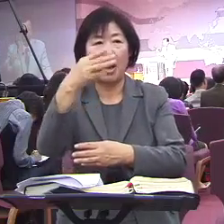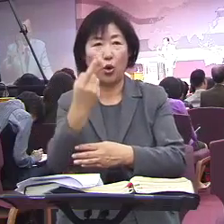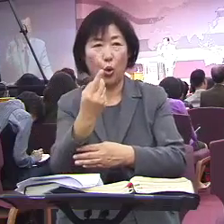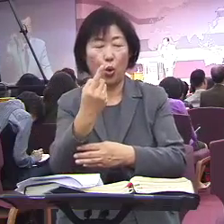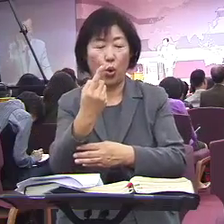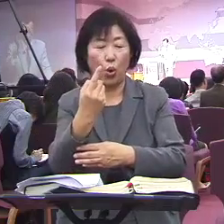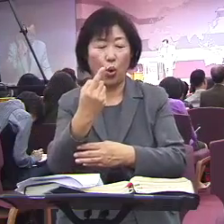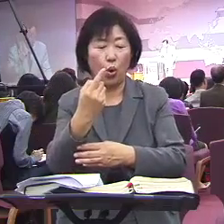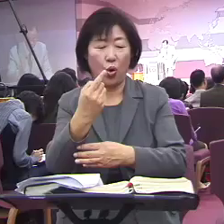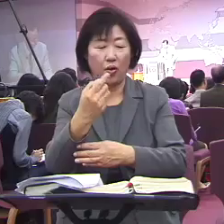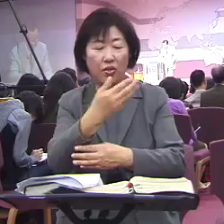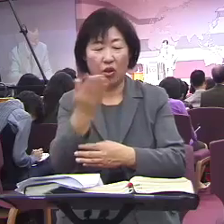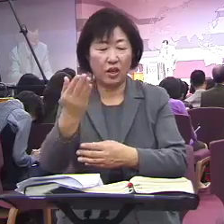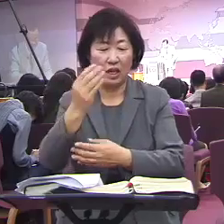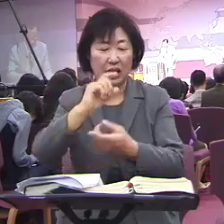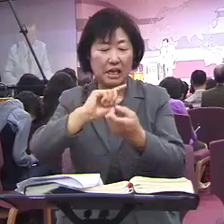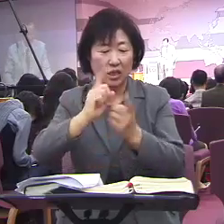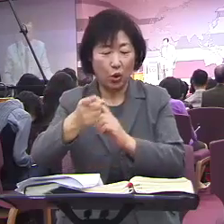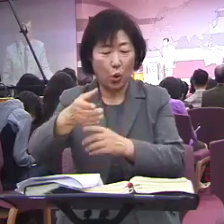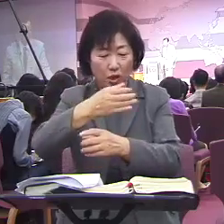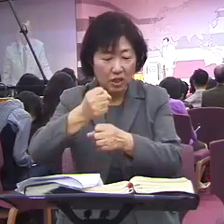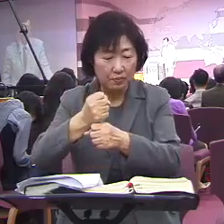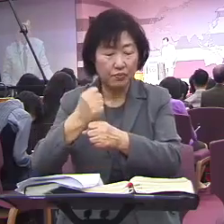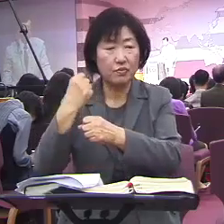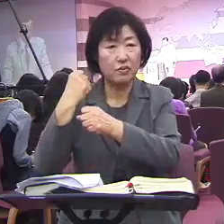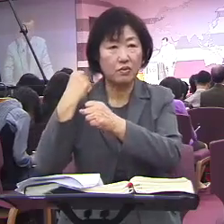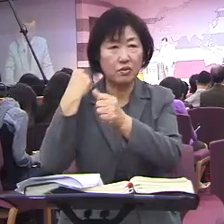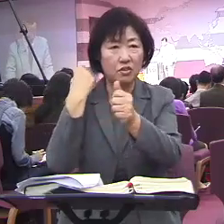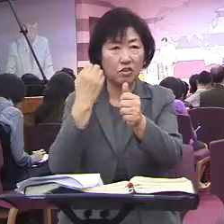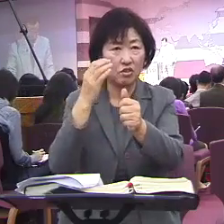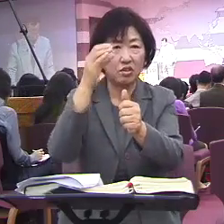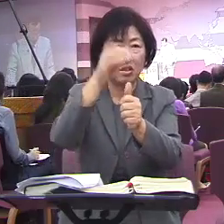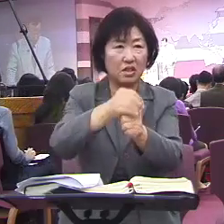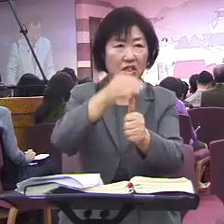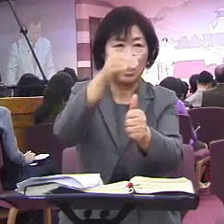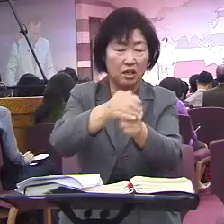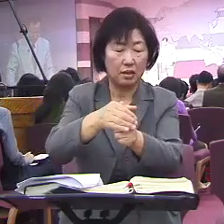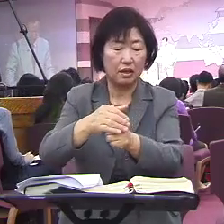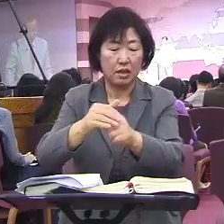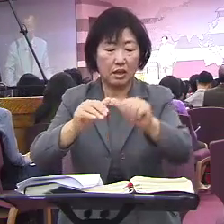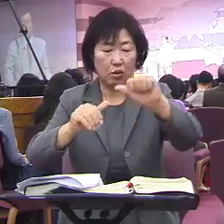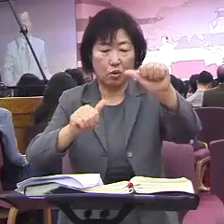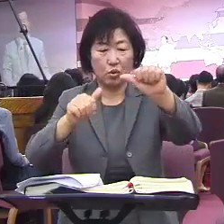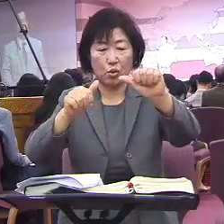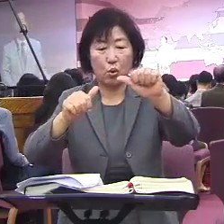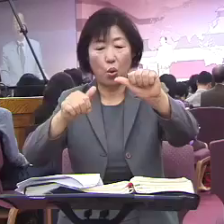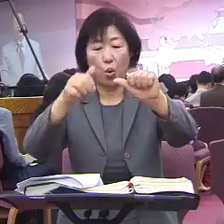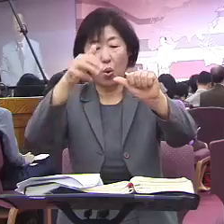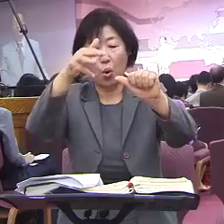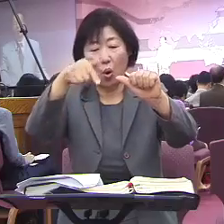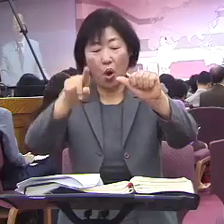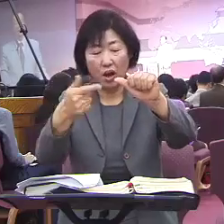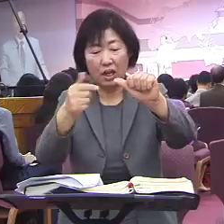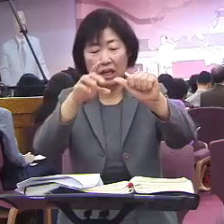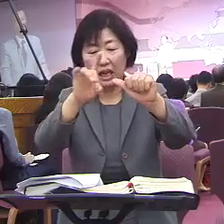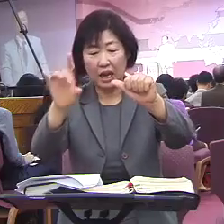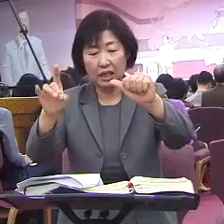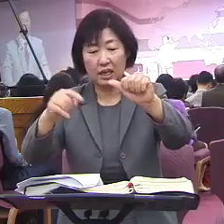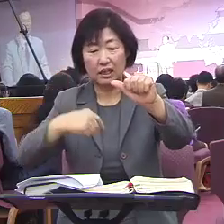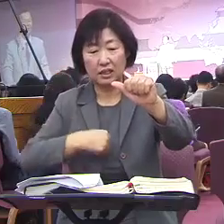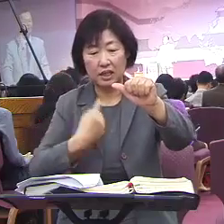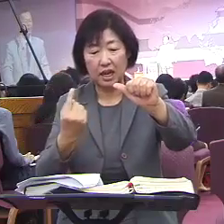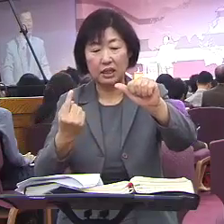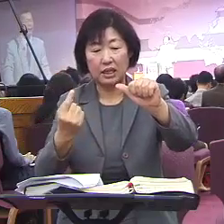너희가 짐을 서로 지을 수밖에 없는 짐을 말하는 것이고요. 그러나 5절에 나와 있는 각각 자기의 짐을 질 것이다, 여기서